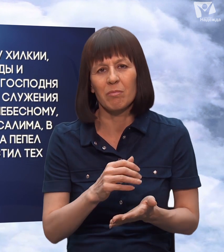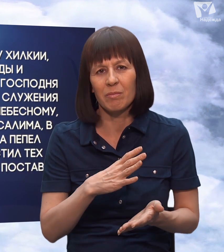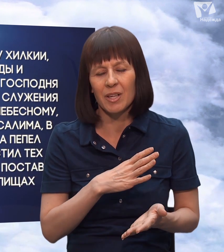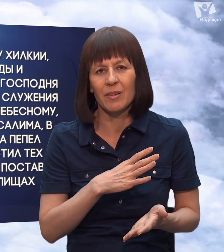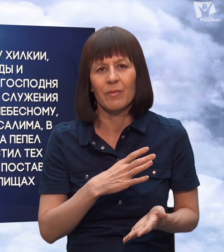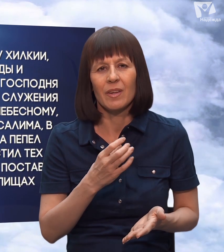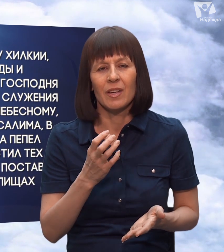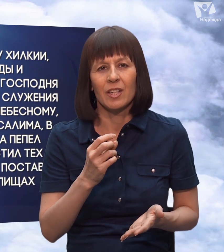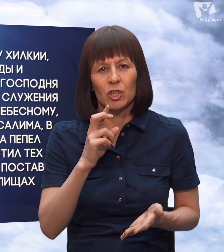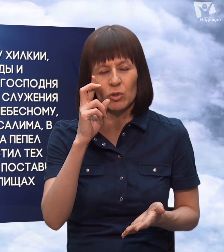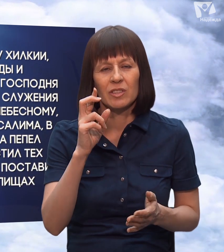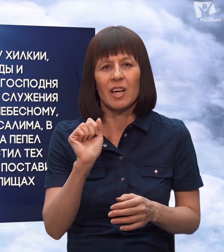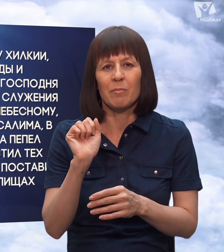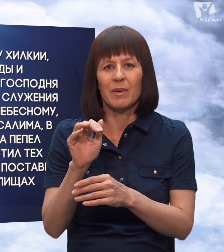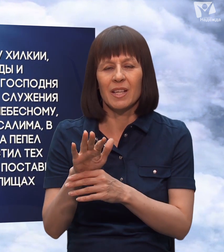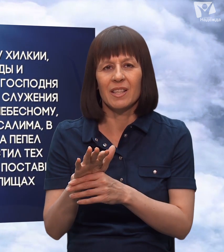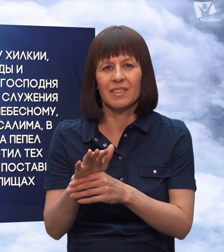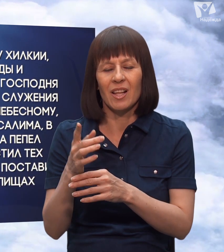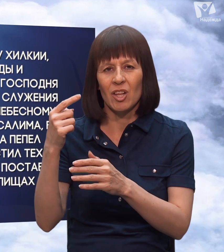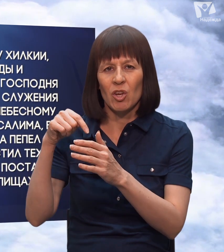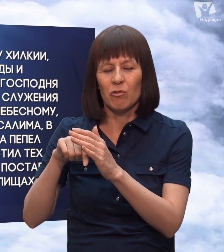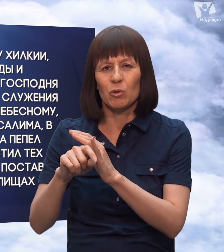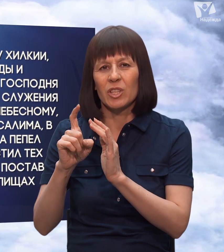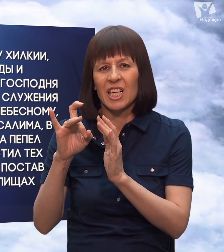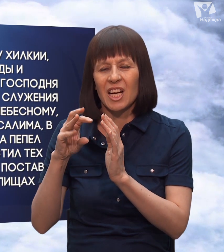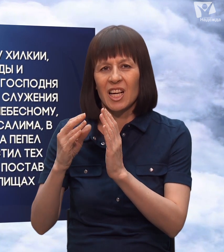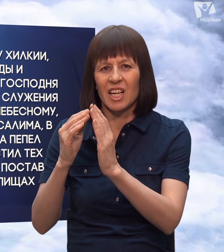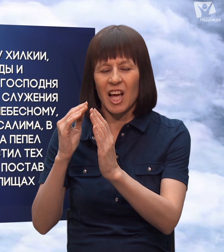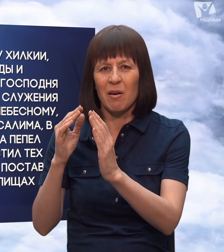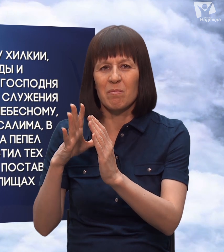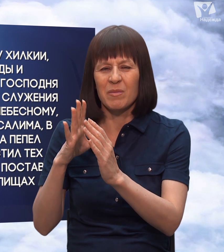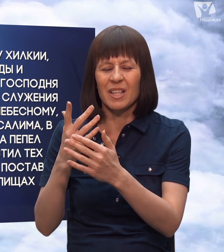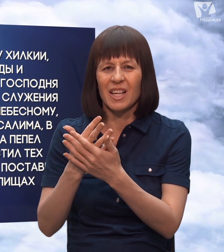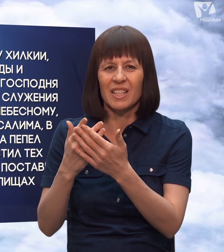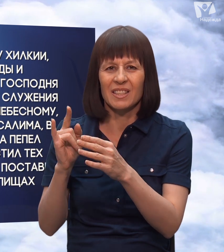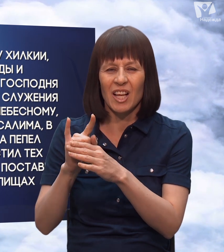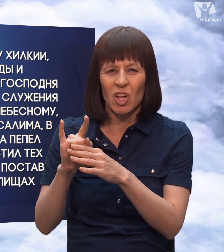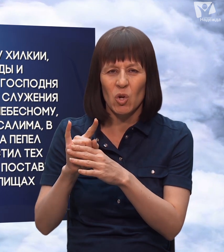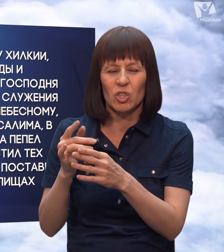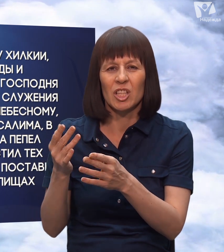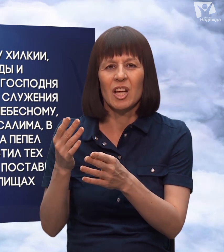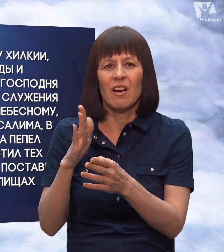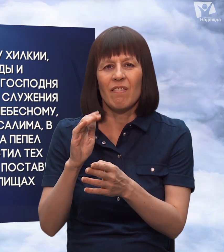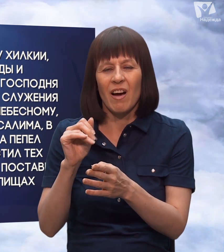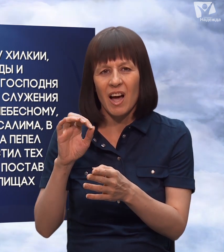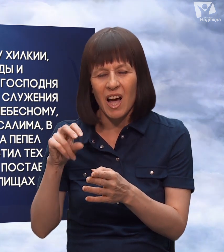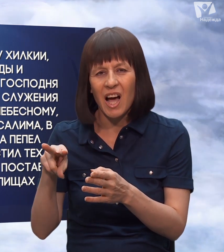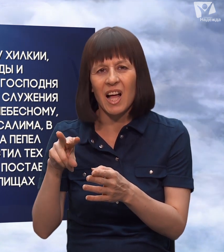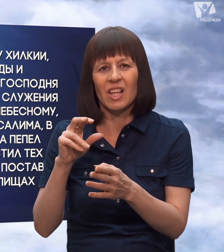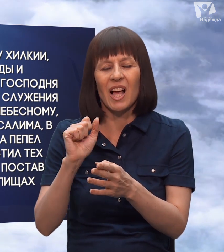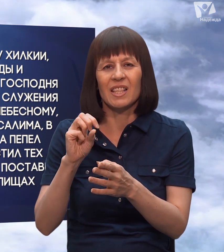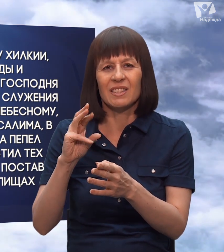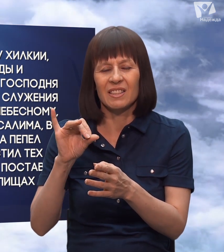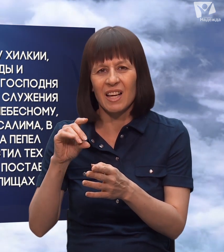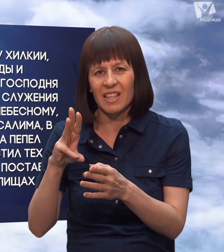повелел вынести из храма господня все что там было устроен для служения волос на старте а шире